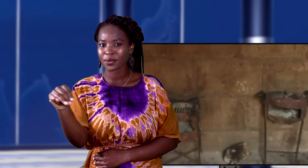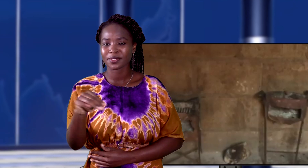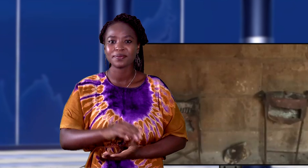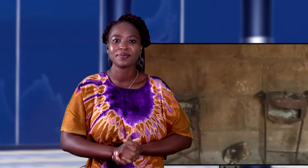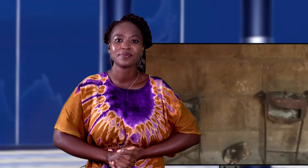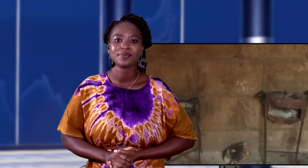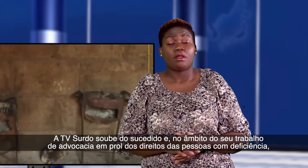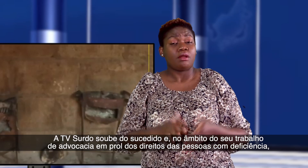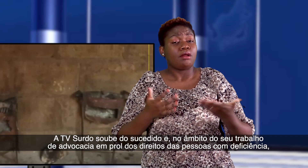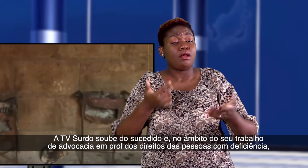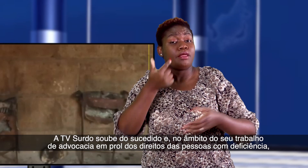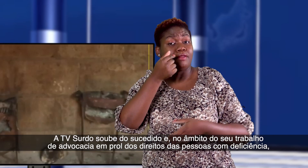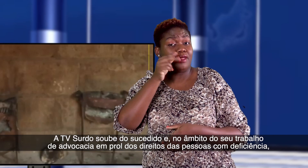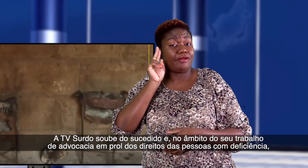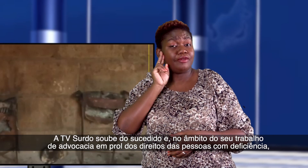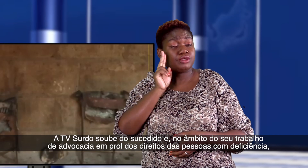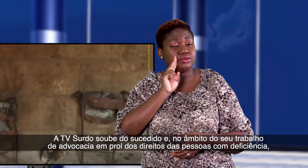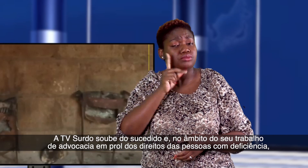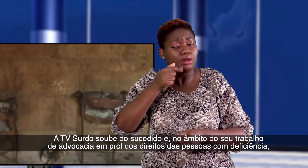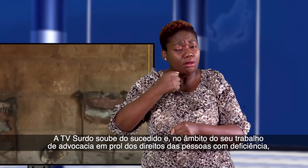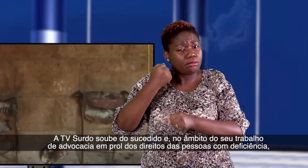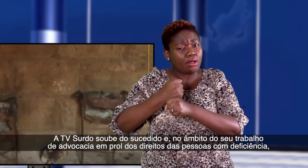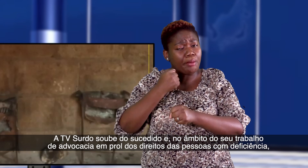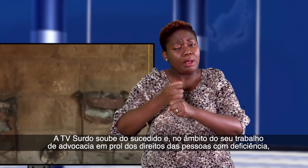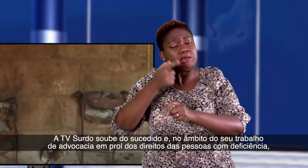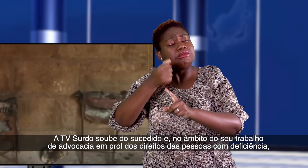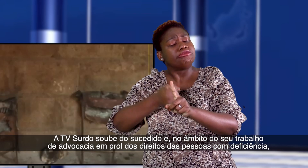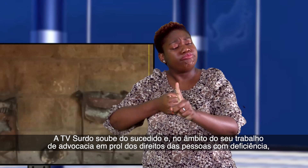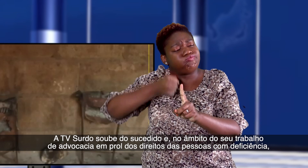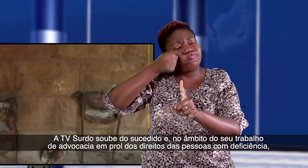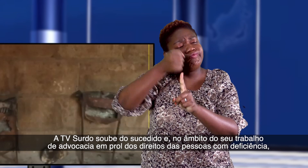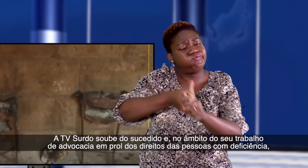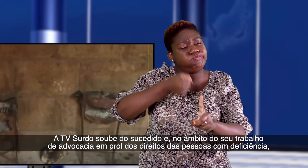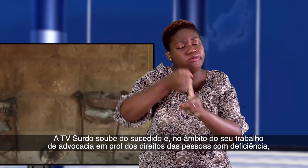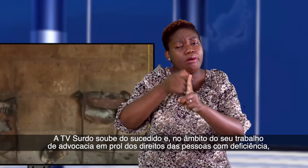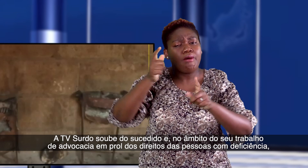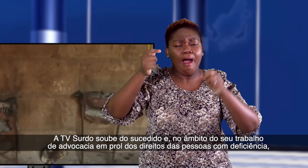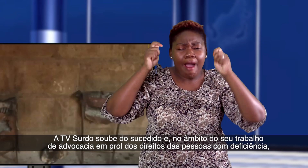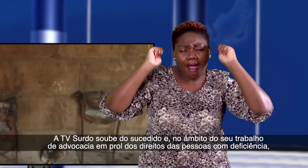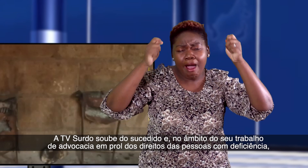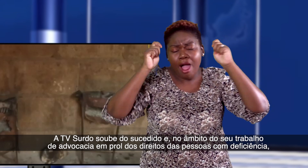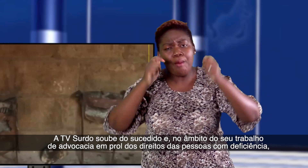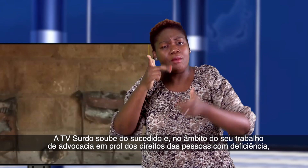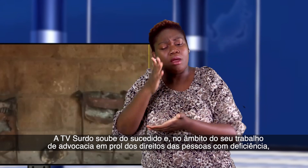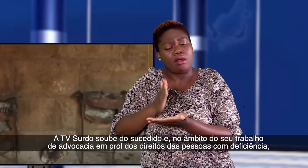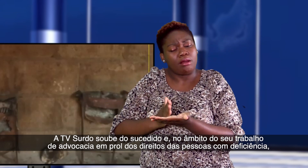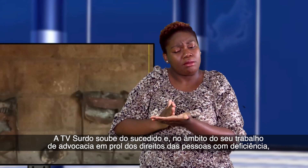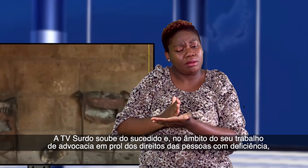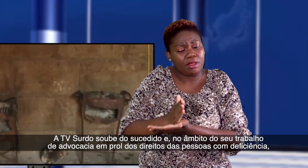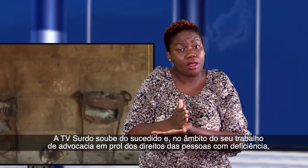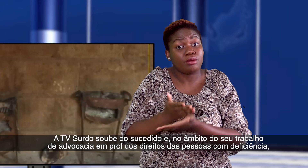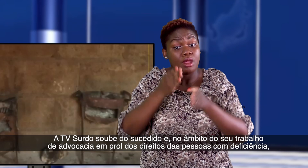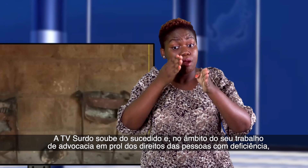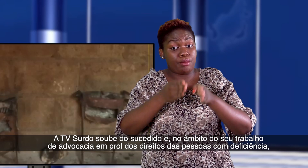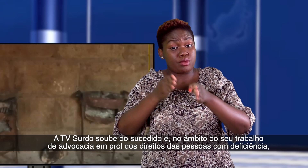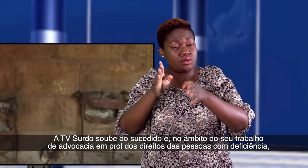deficiência. A TV Surdo soube do sucedido e, no âmbito do seu trabalho de advocacia em